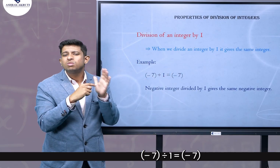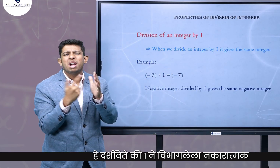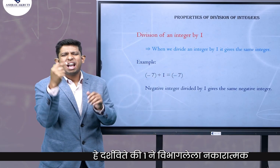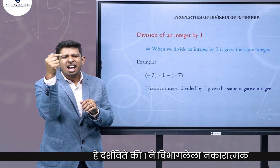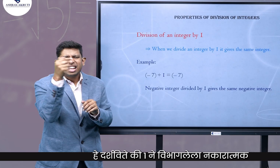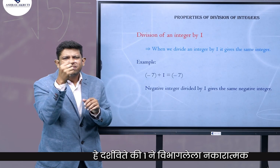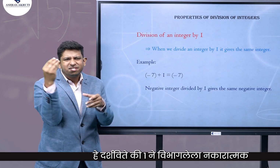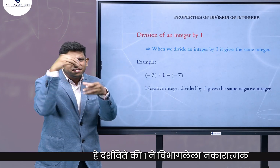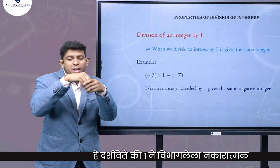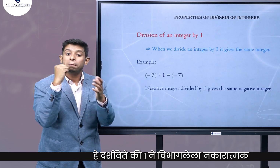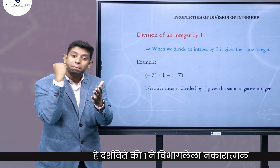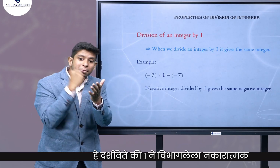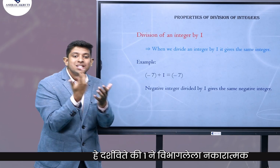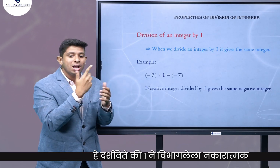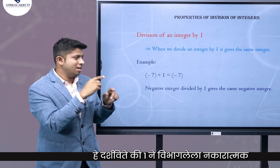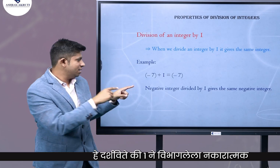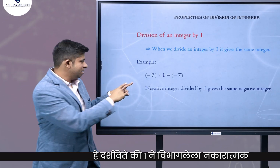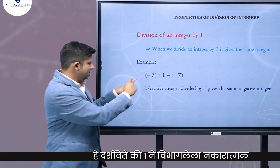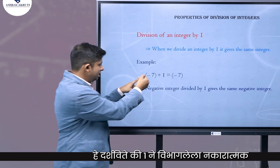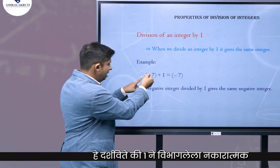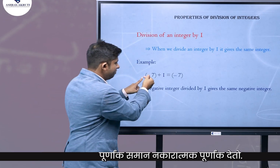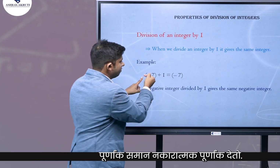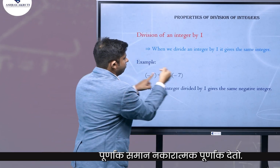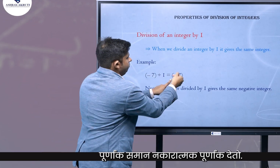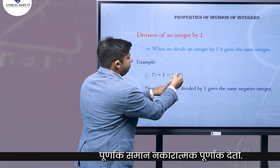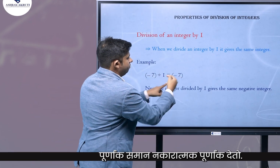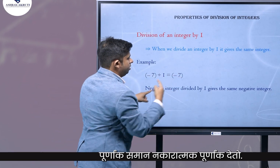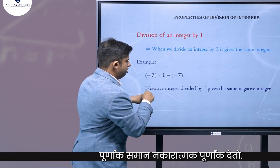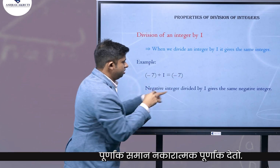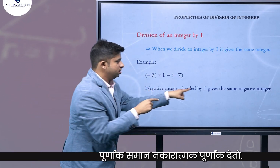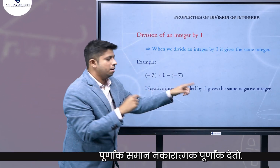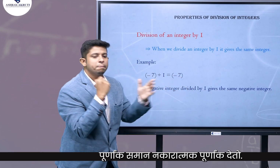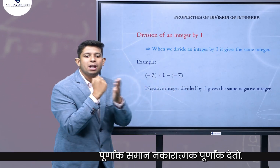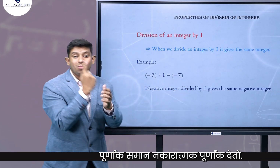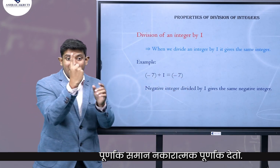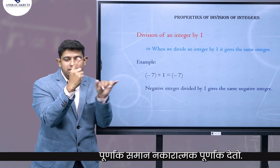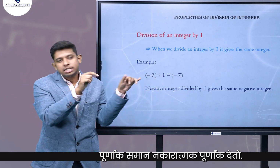हे दर्शवते की 1 ने विभागलेले नकारात्मक पूर्णांक समान नकारात्मक पूर्णांकच देतो.